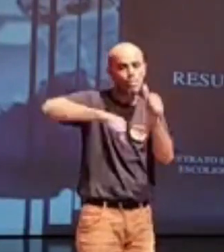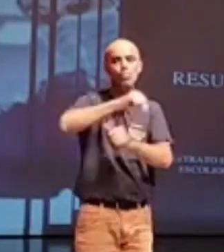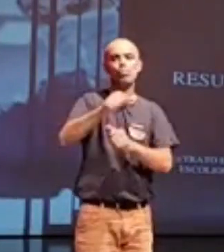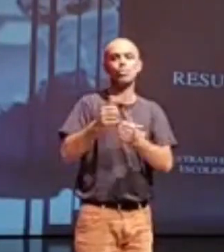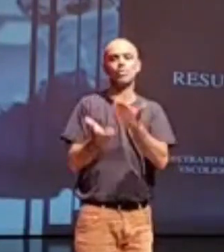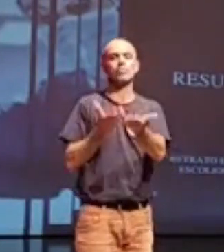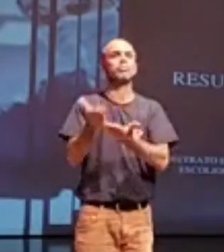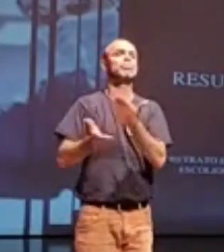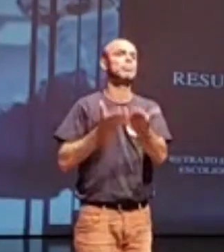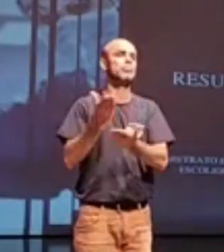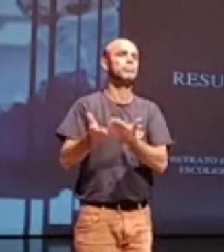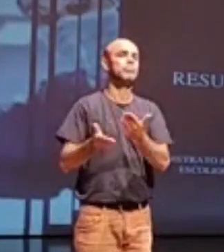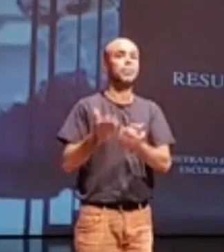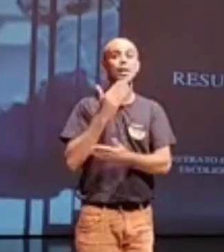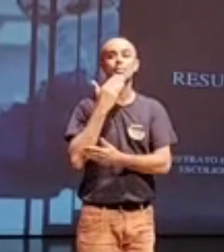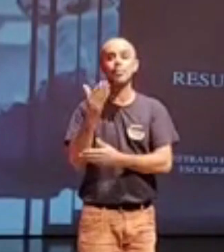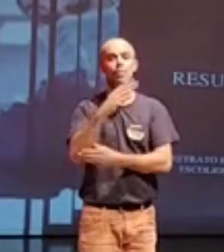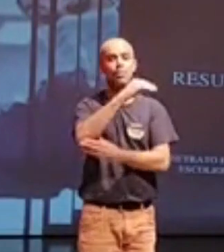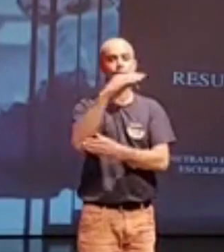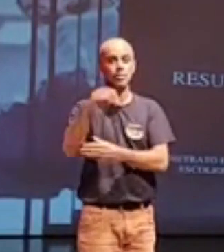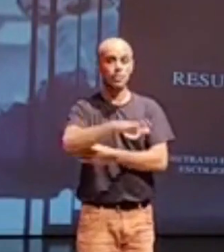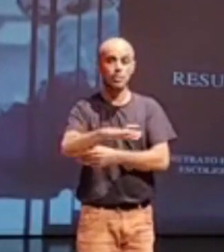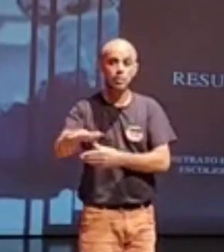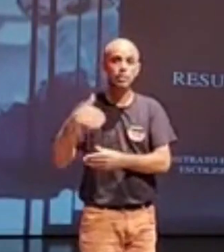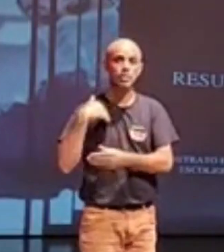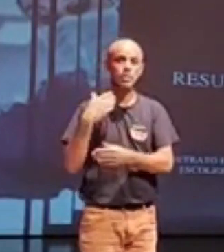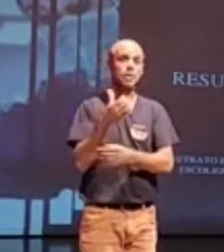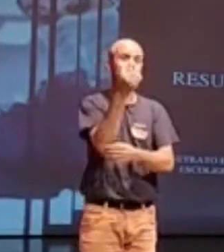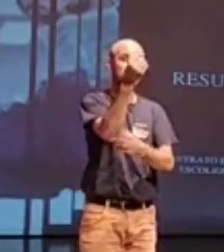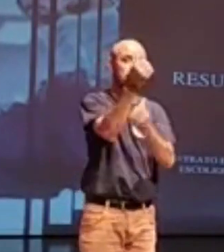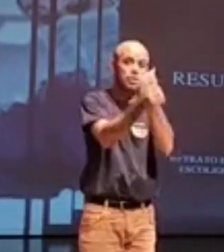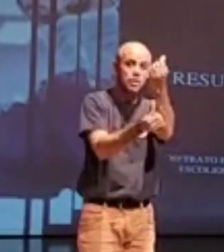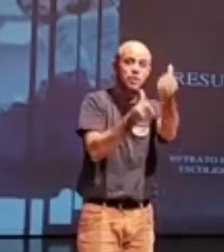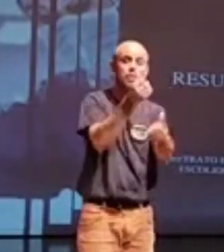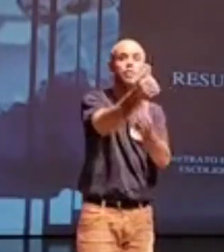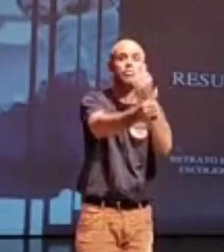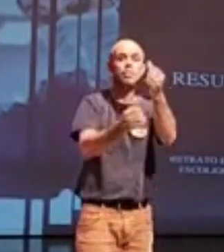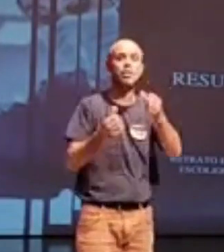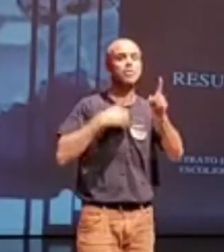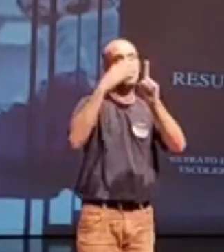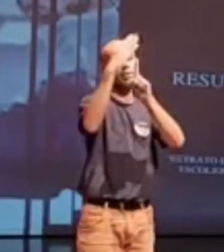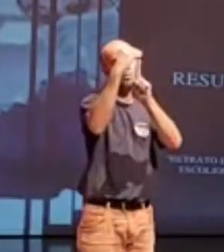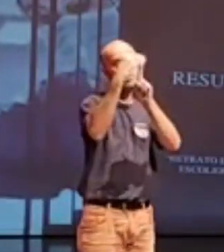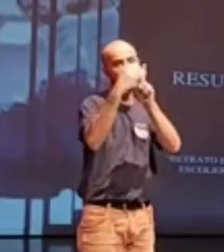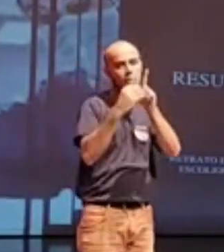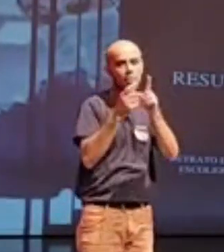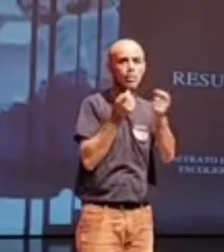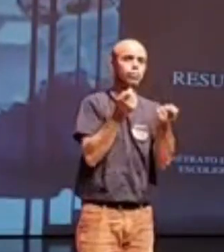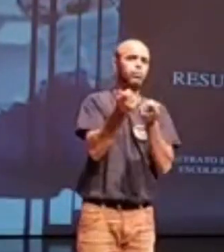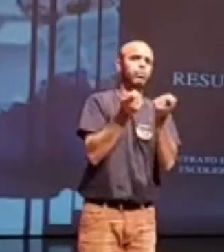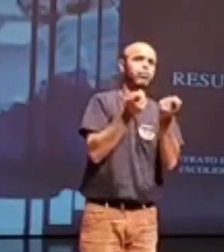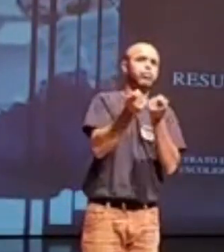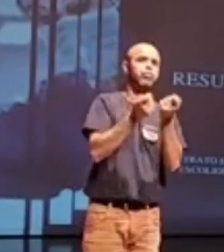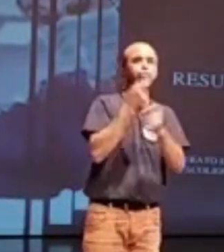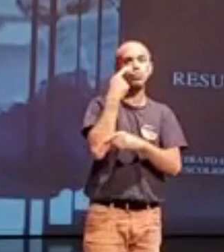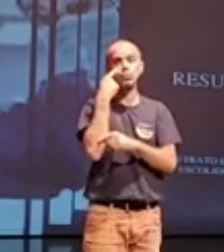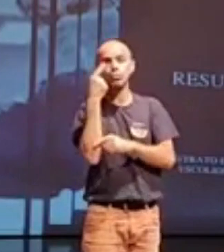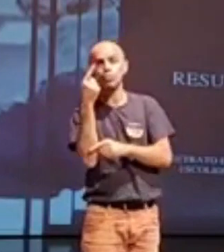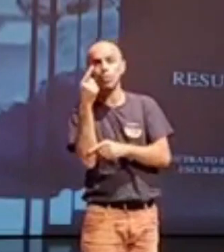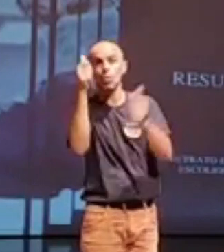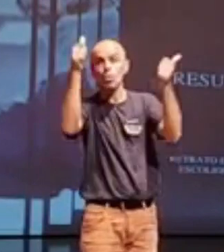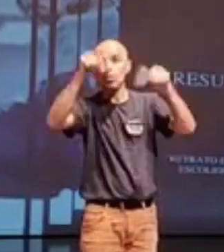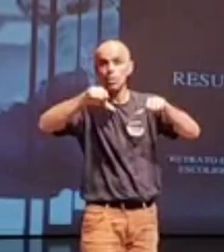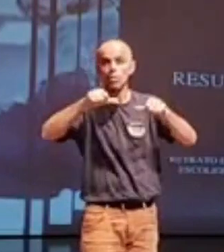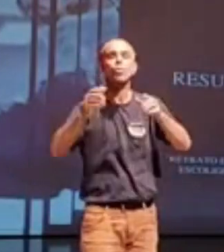observar, pedir para adolescente ou criança voltar a cada 6 meses no consultório e fazer uma radiografia controle. Piorou, você pode passar